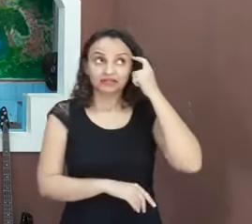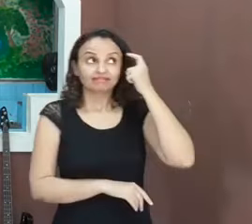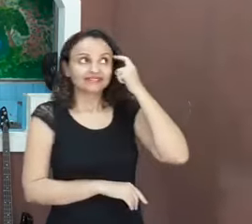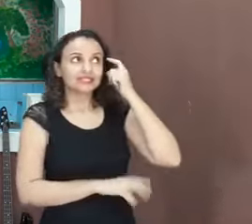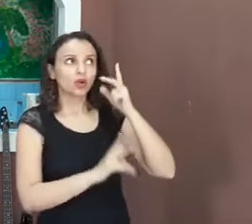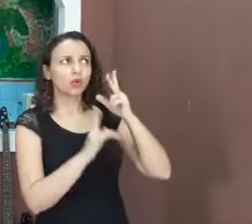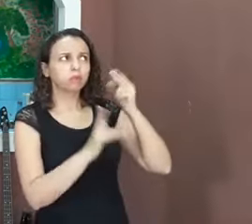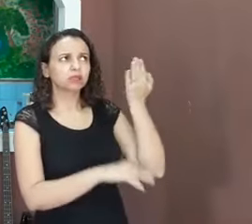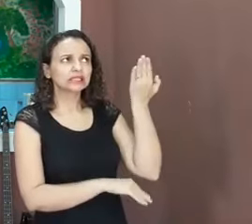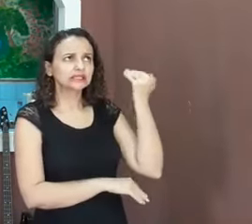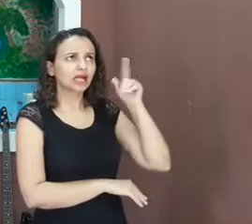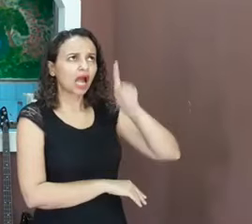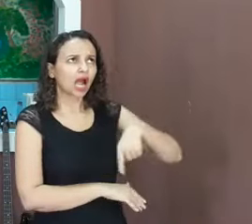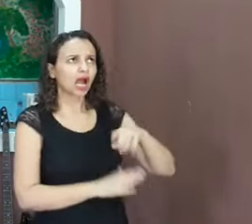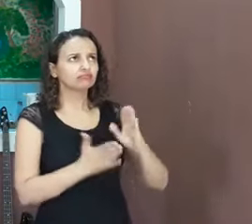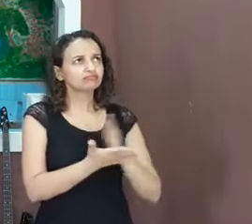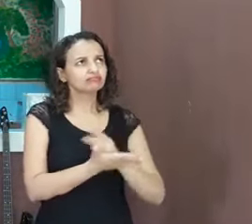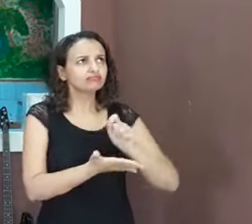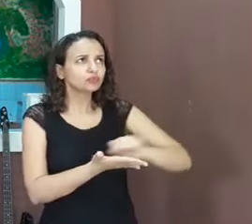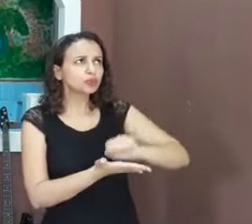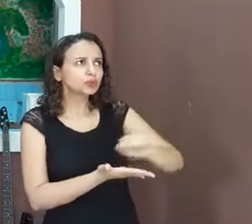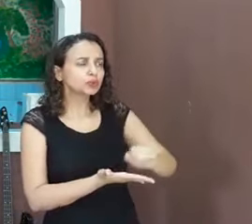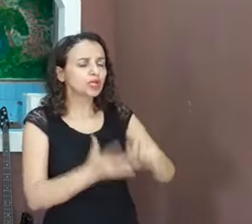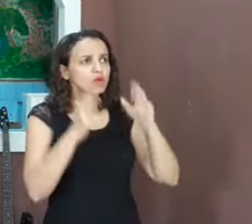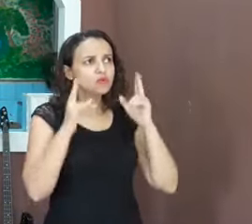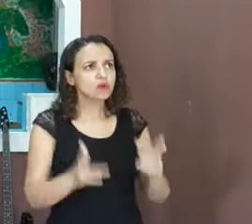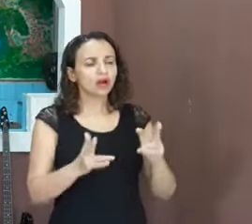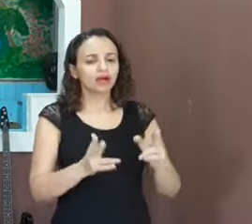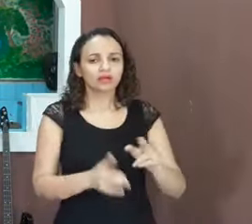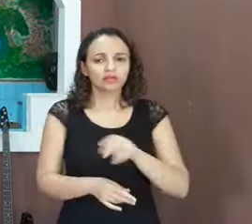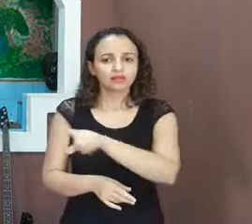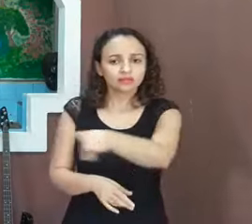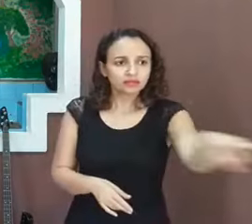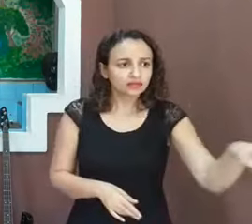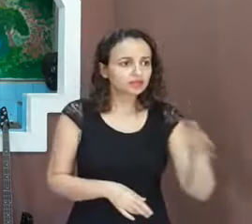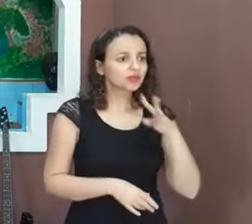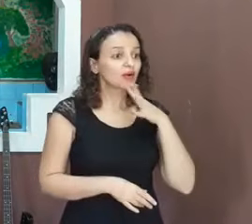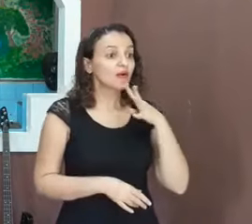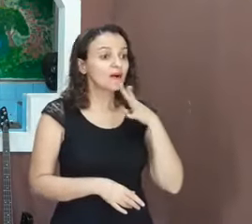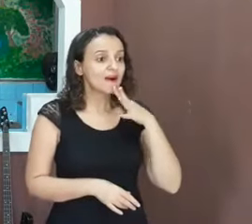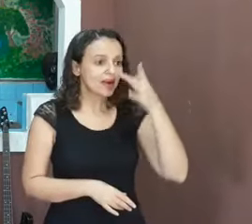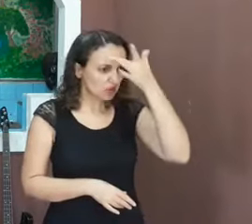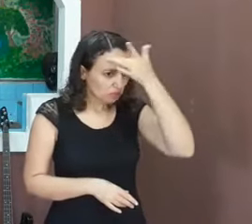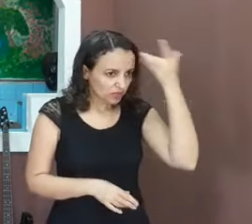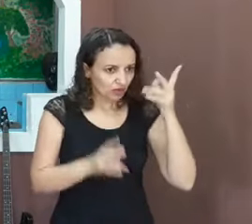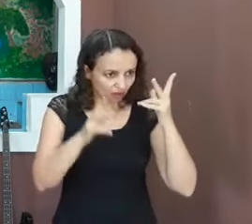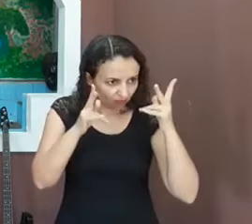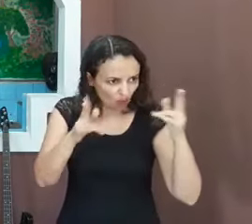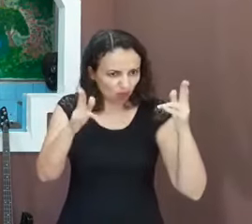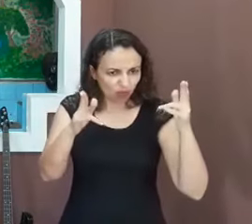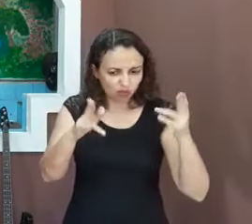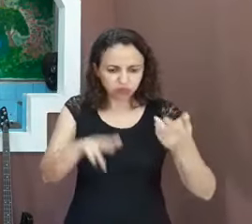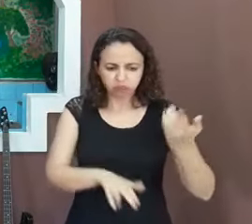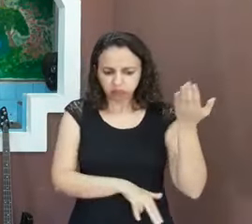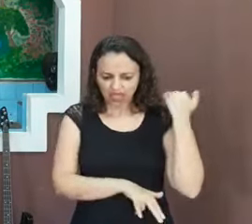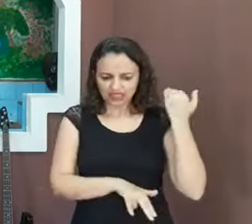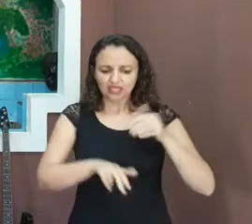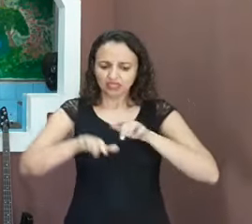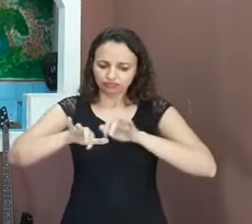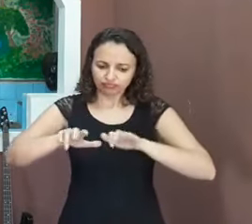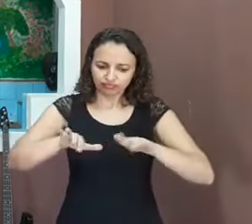Imaginei na minha inocência. Vocês conhecem alguém que continua com essa profissão,